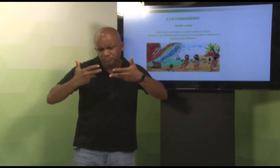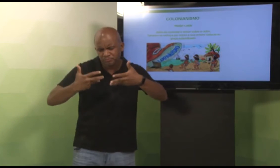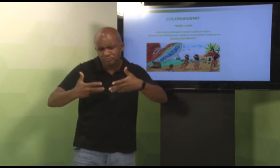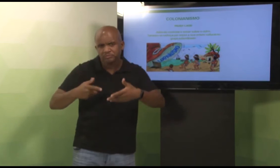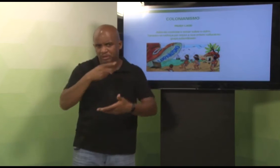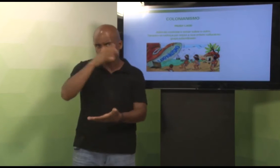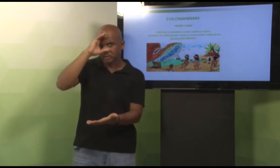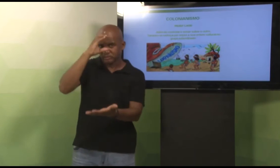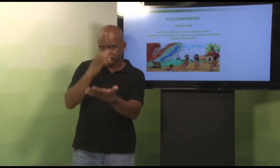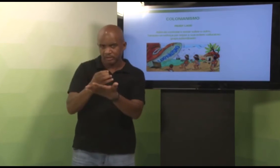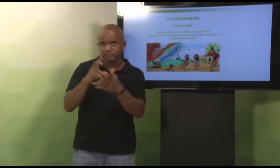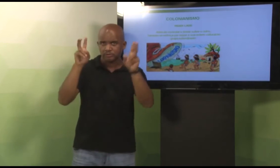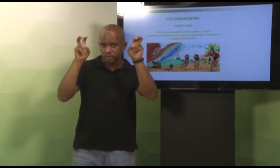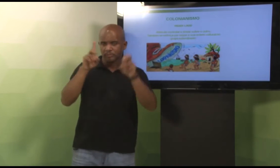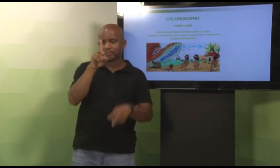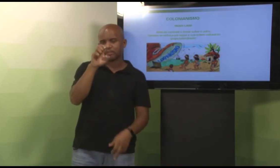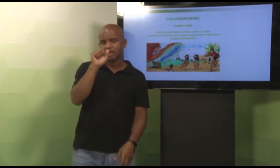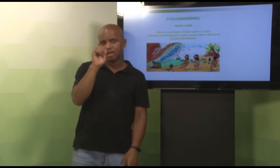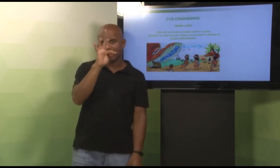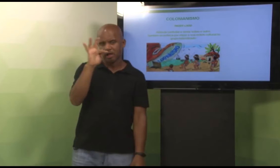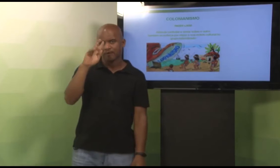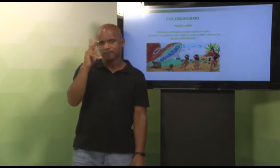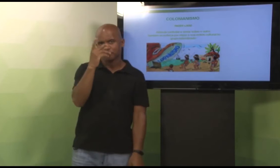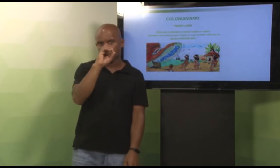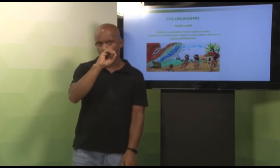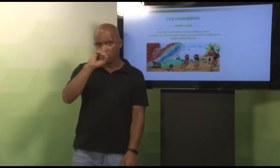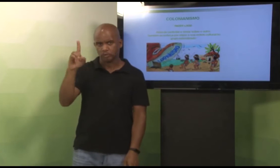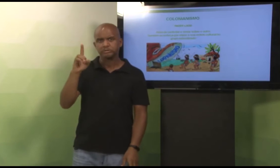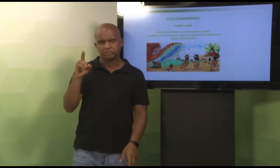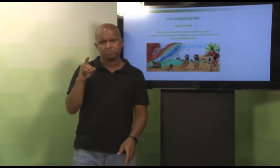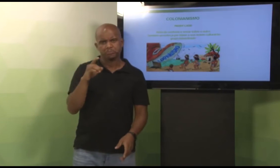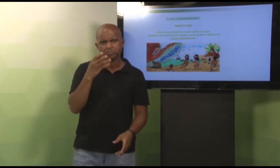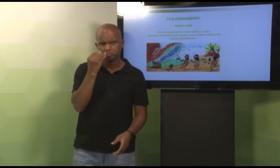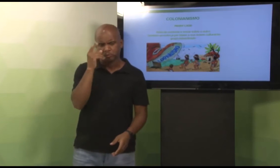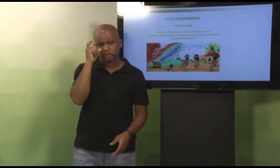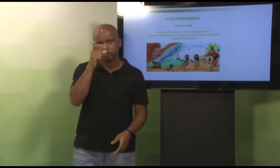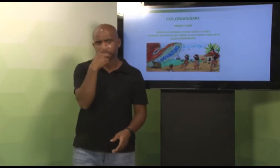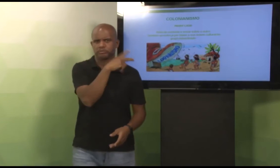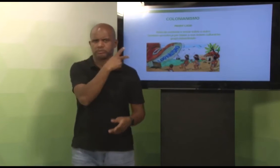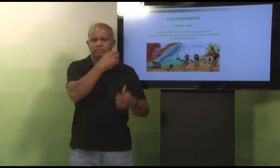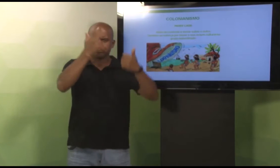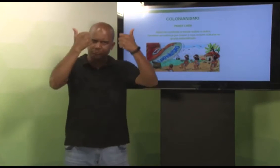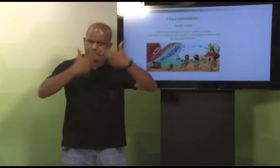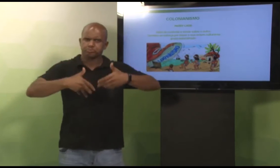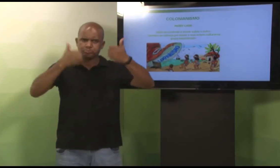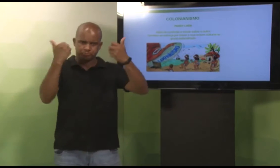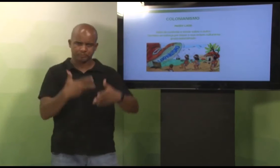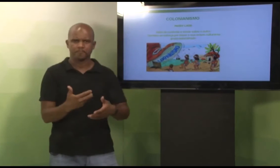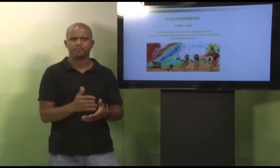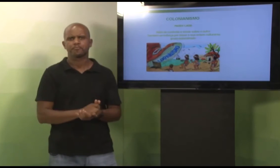proposta descrita na tese desse autor. Então, muito interessante a sua